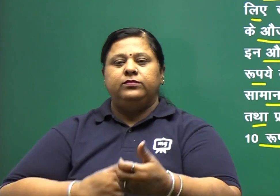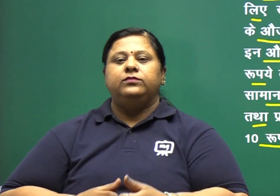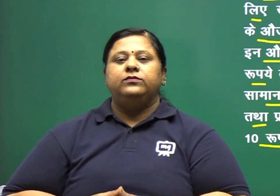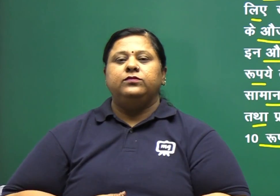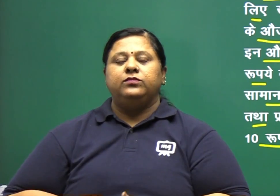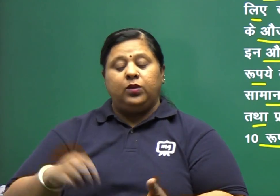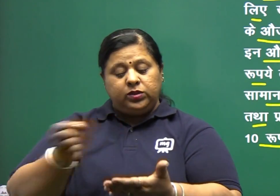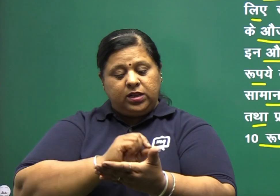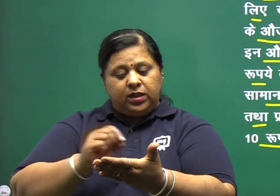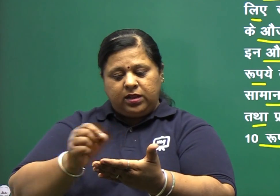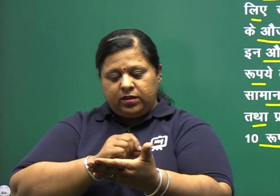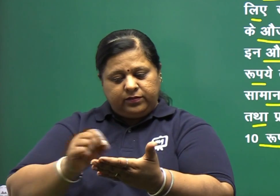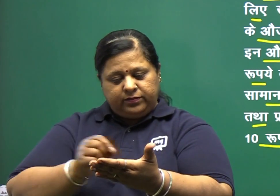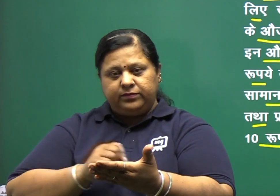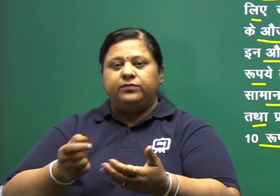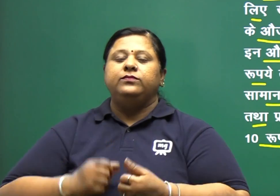उसे लिखा।